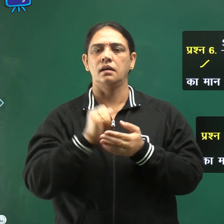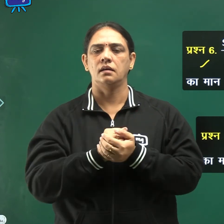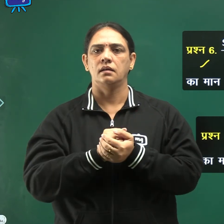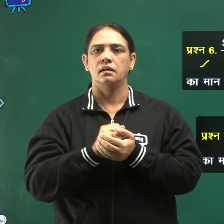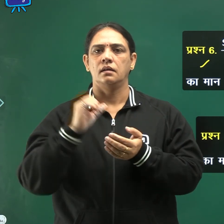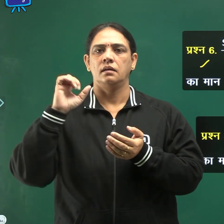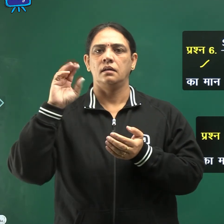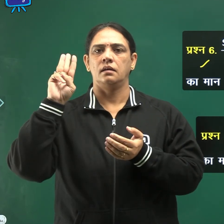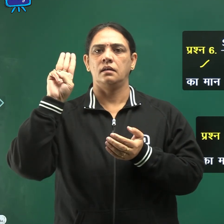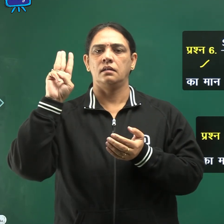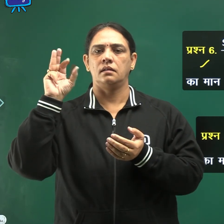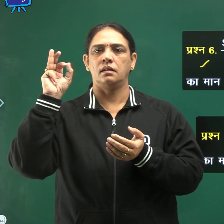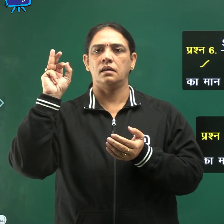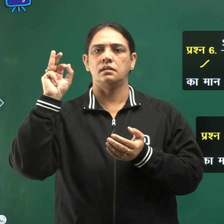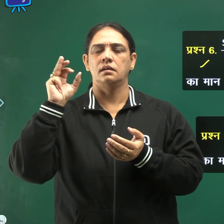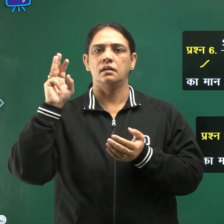30 डिग्री